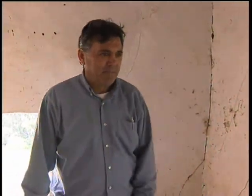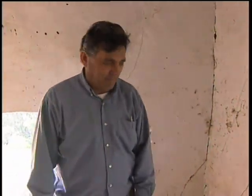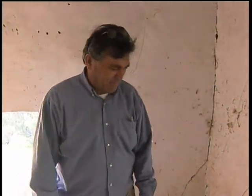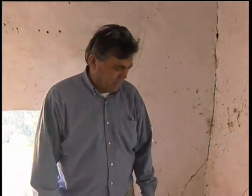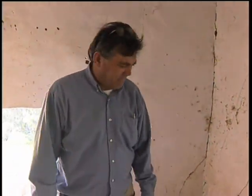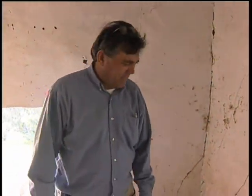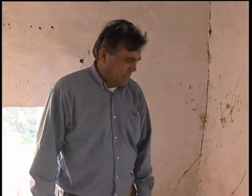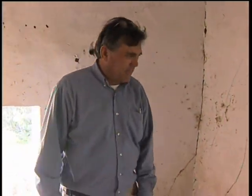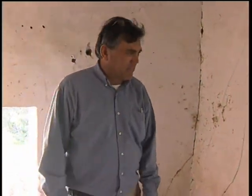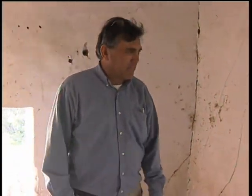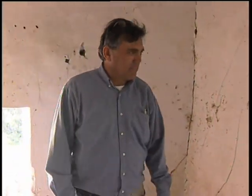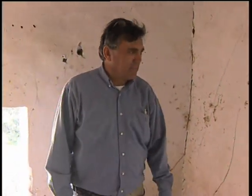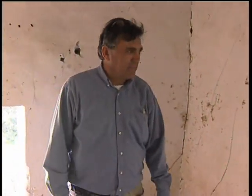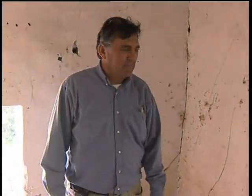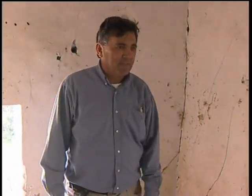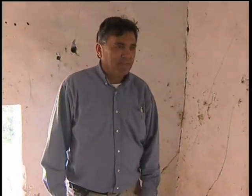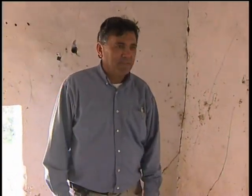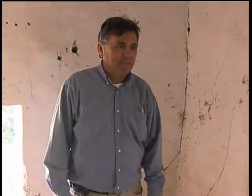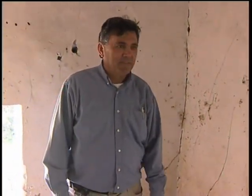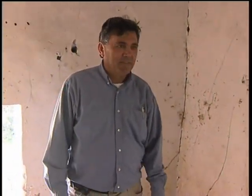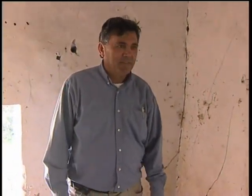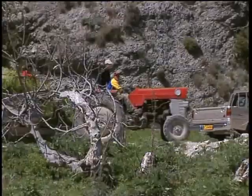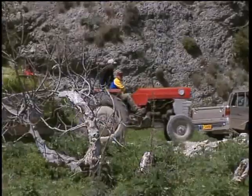Il y pas de s'abri.